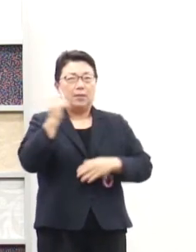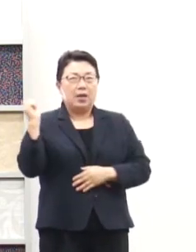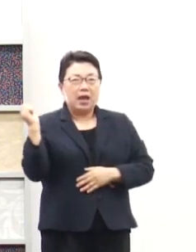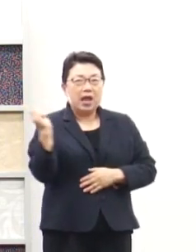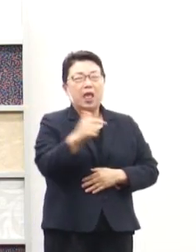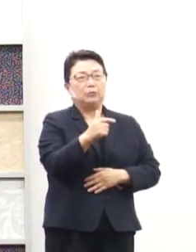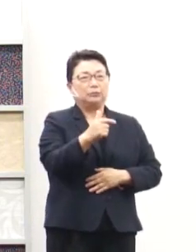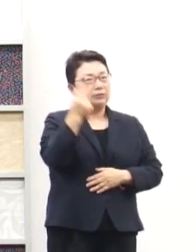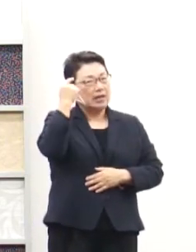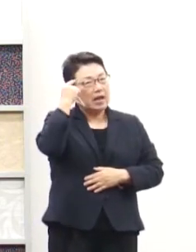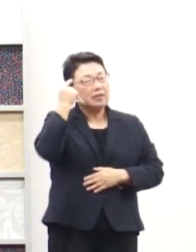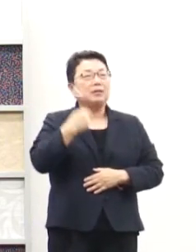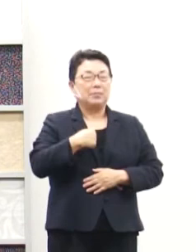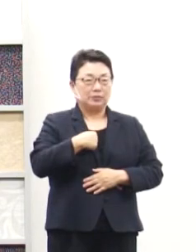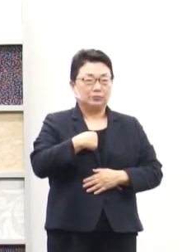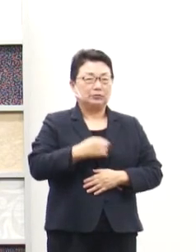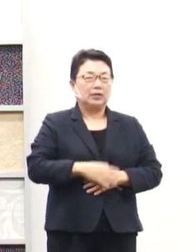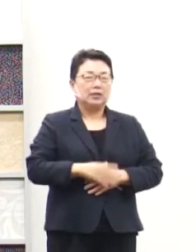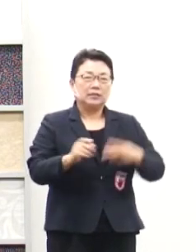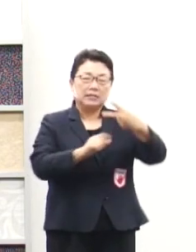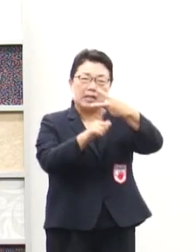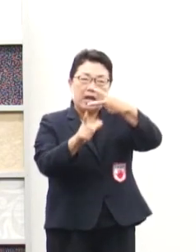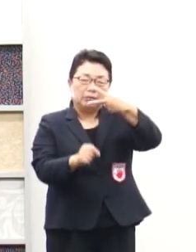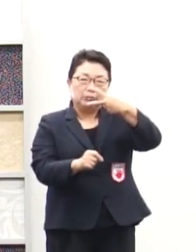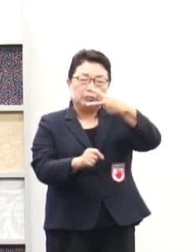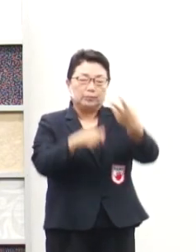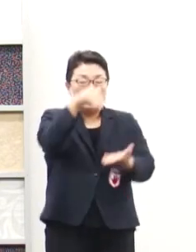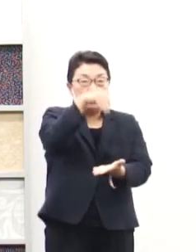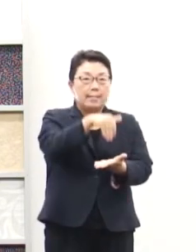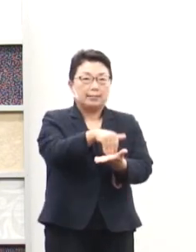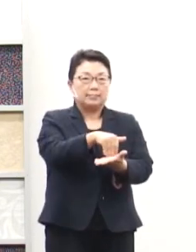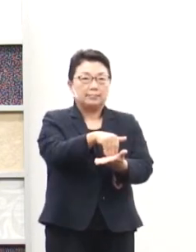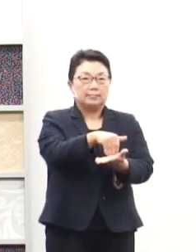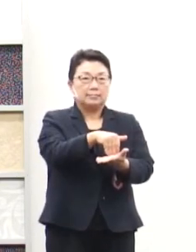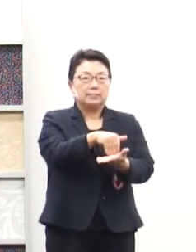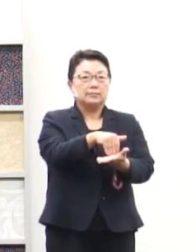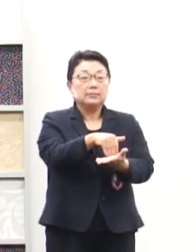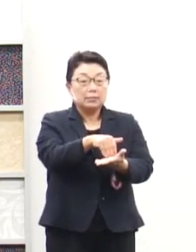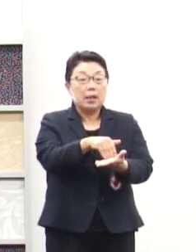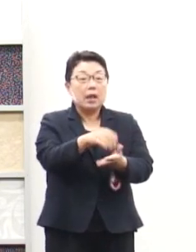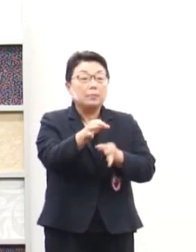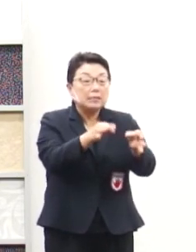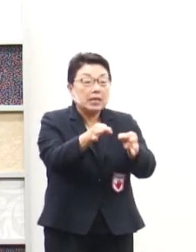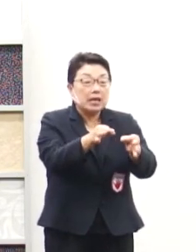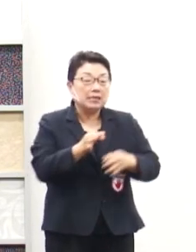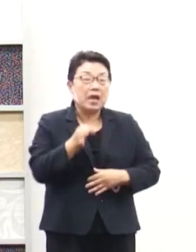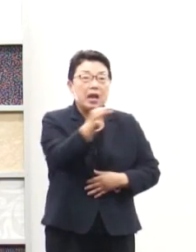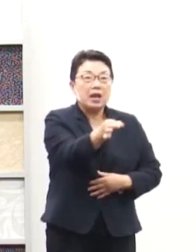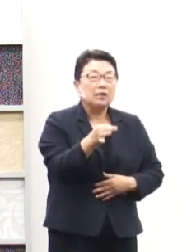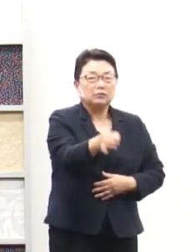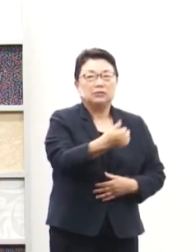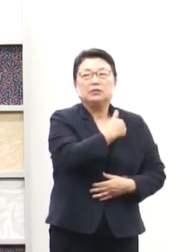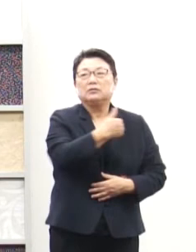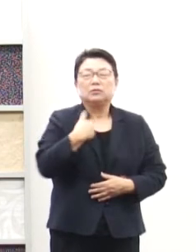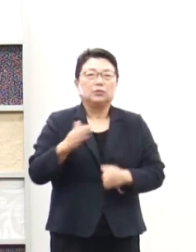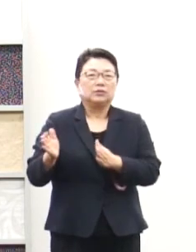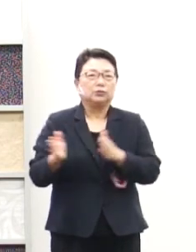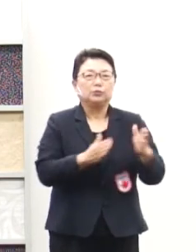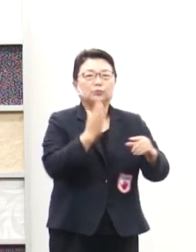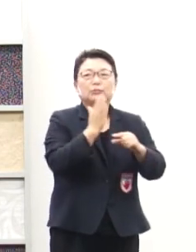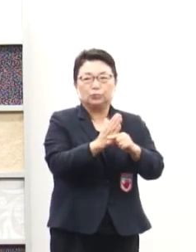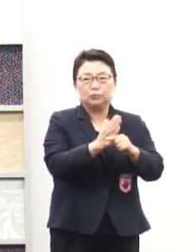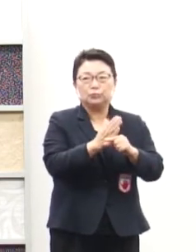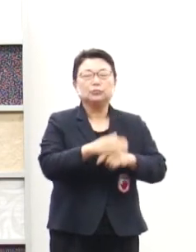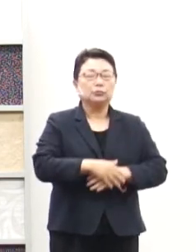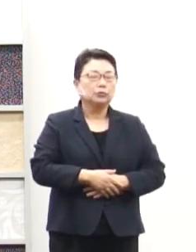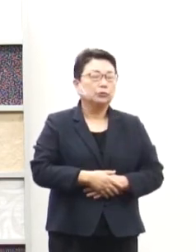ていますので、できる限り2月末にはですね、支払いが始まるように今準備をしているところであります。でいろいろ